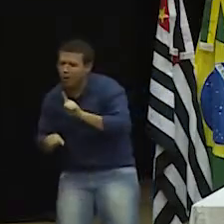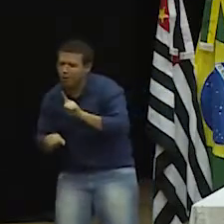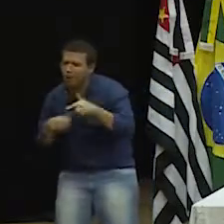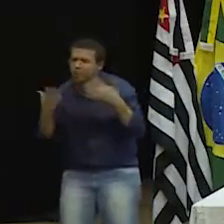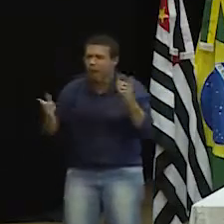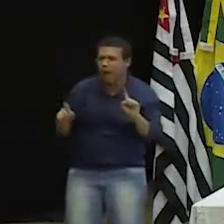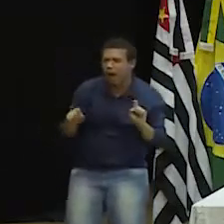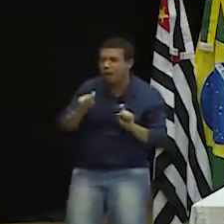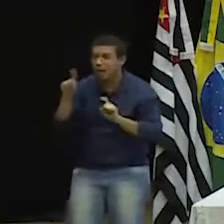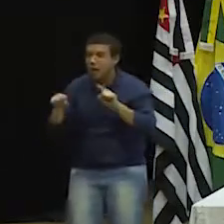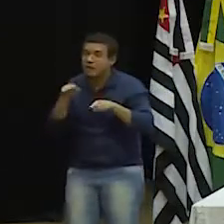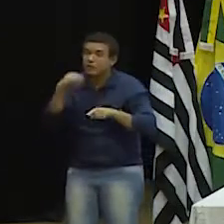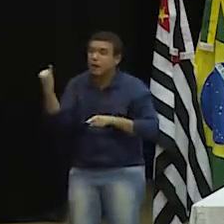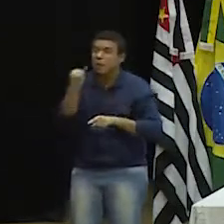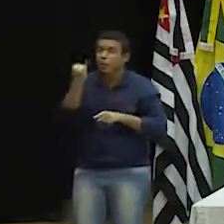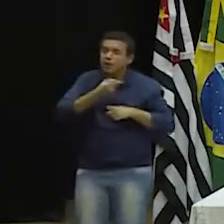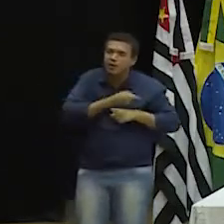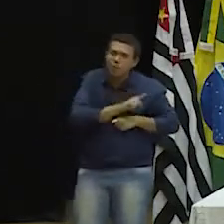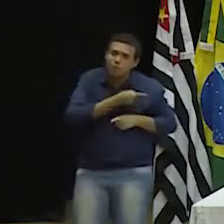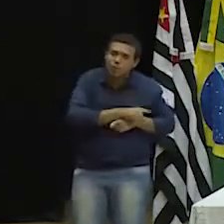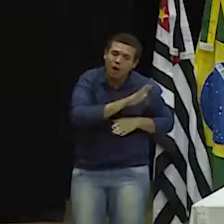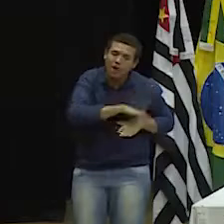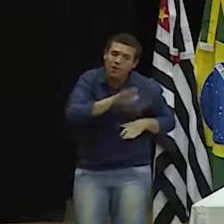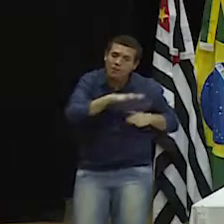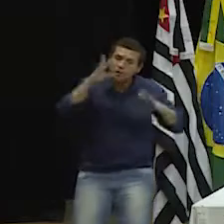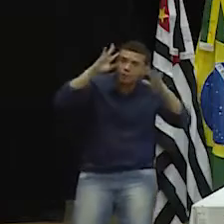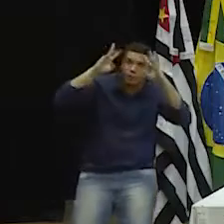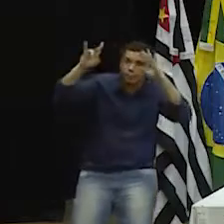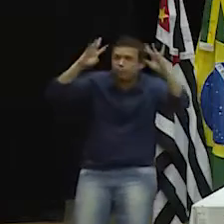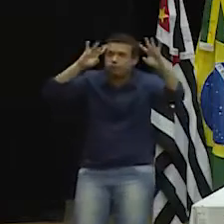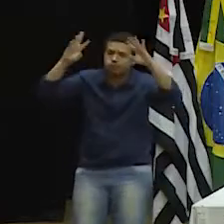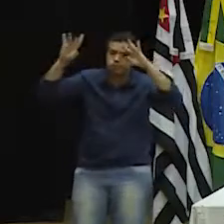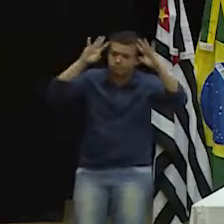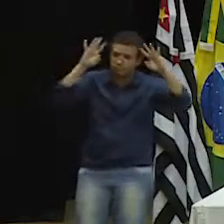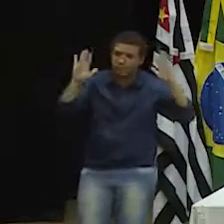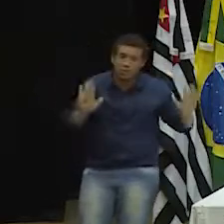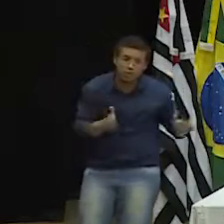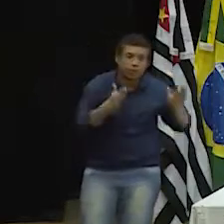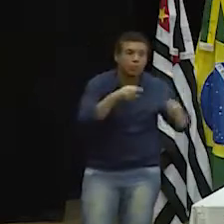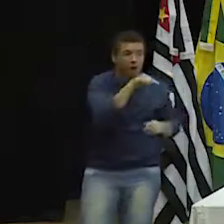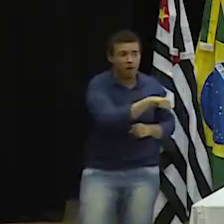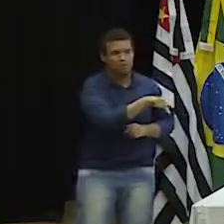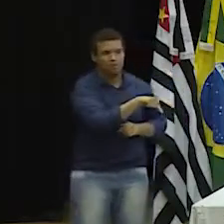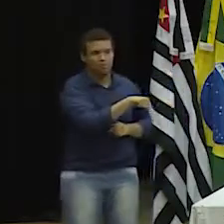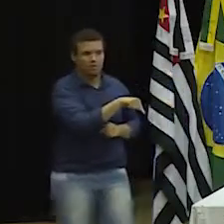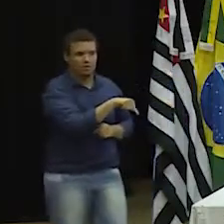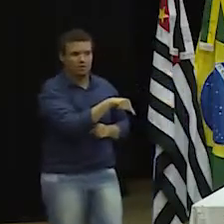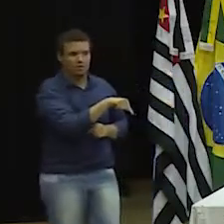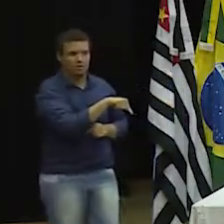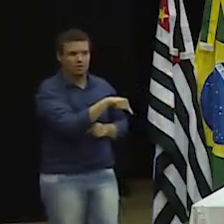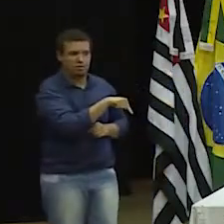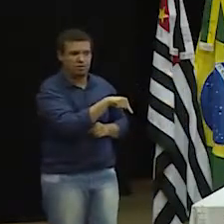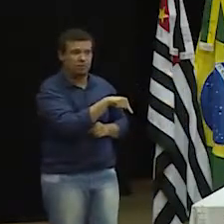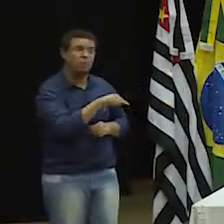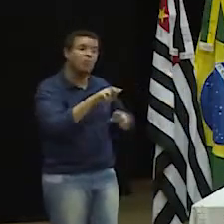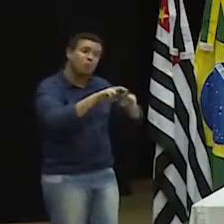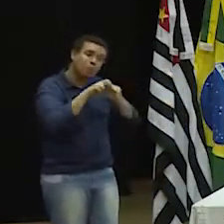não? Será que ela consegue? Então a história tem que provocar a imaginação. Esse é o